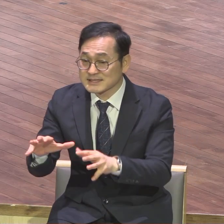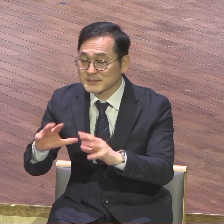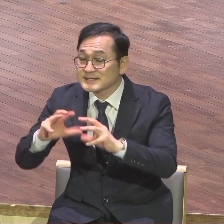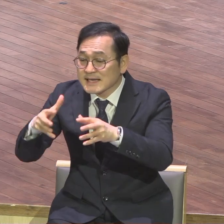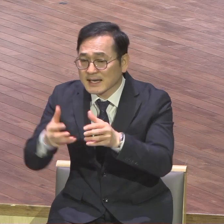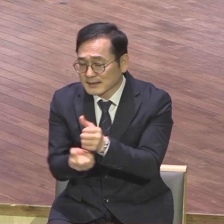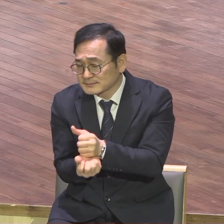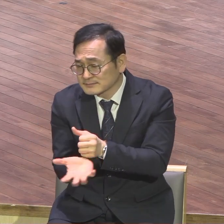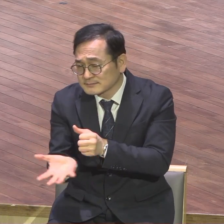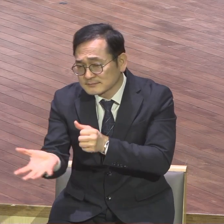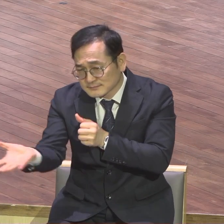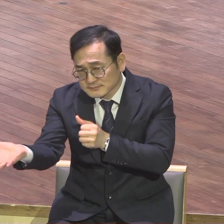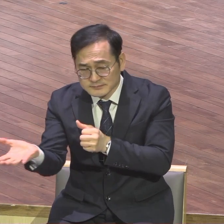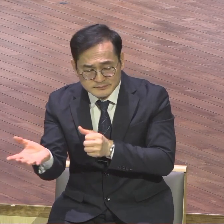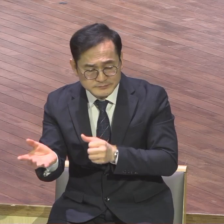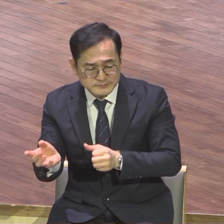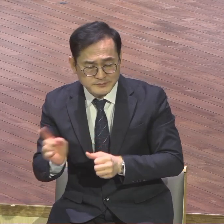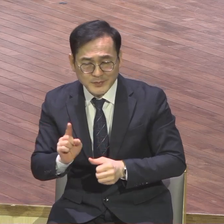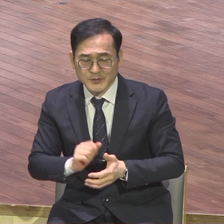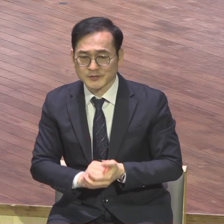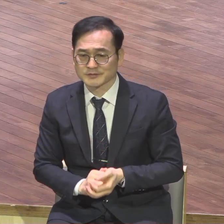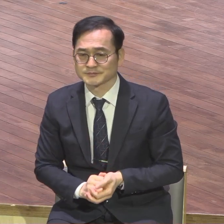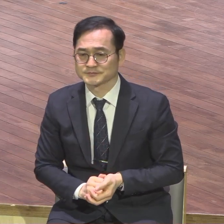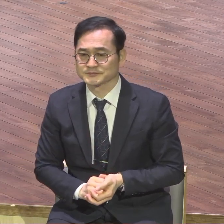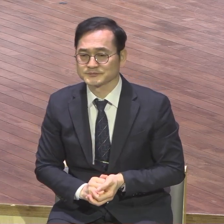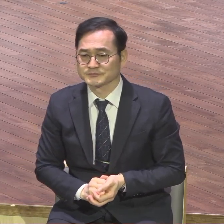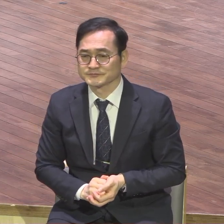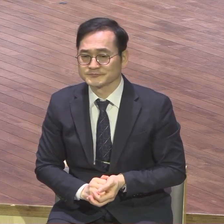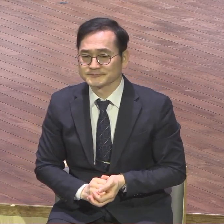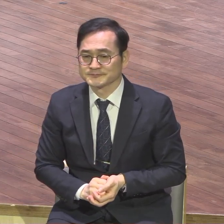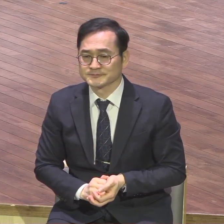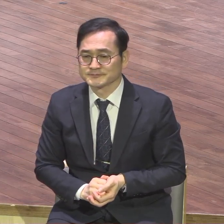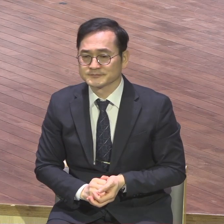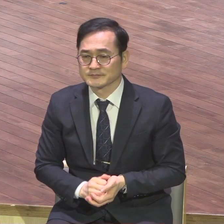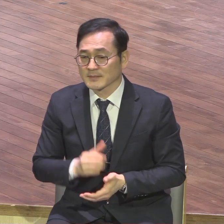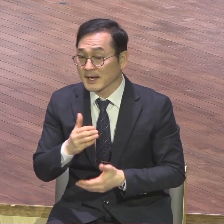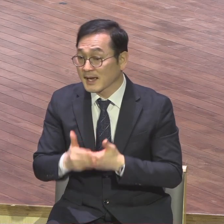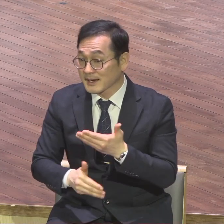필요에 따라 맞추는 이 새롭게 풀어놨는데, 이 책을 통해서